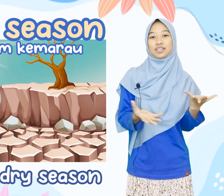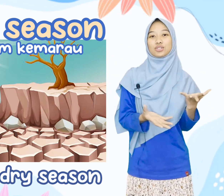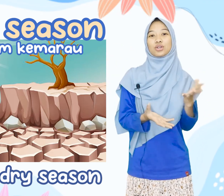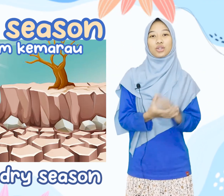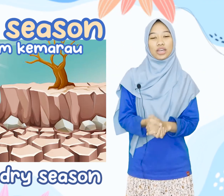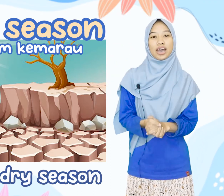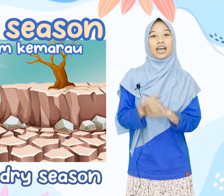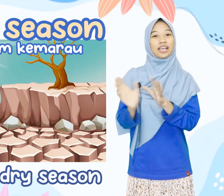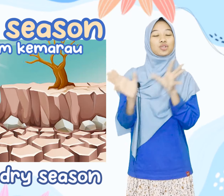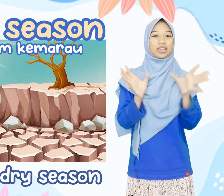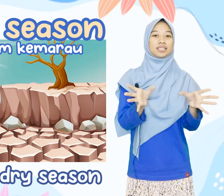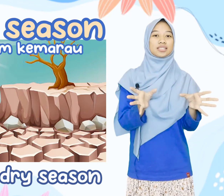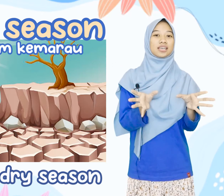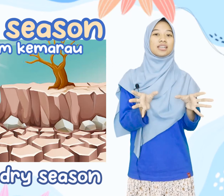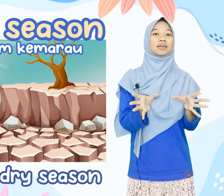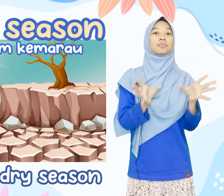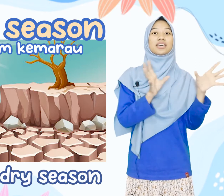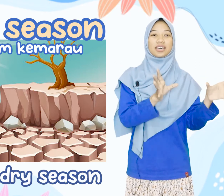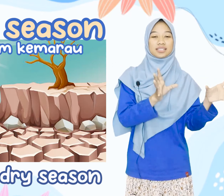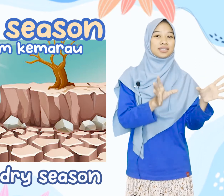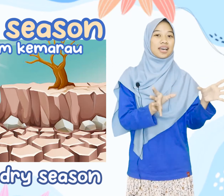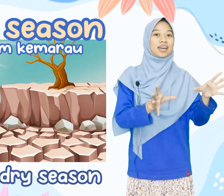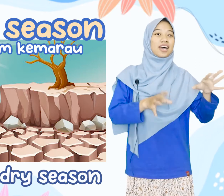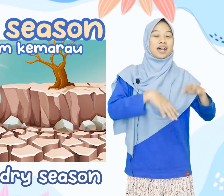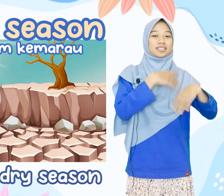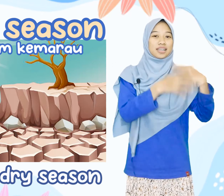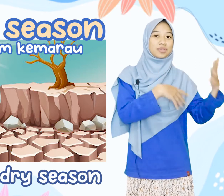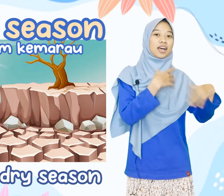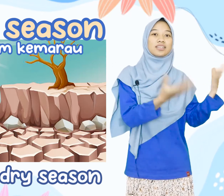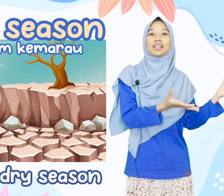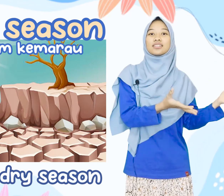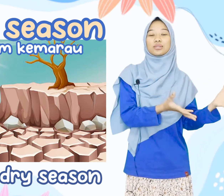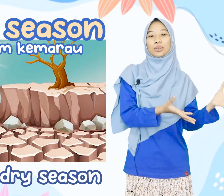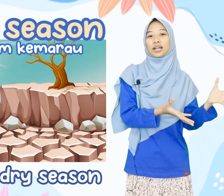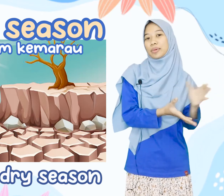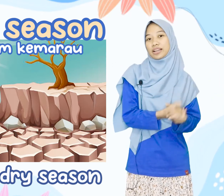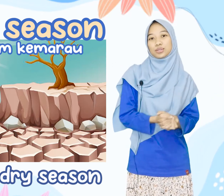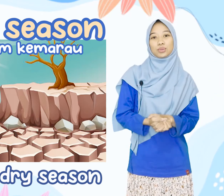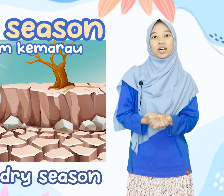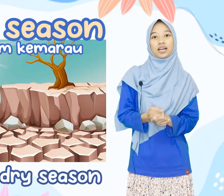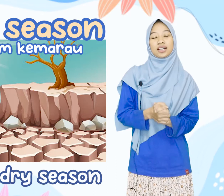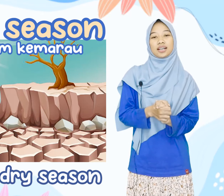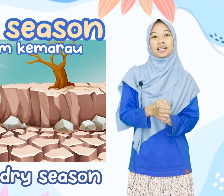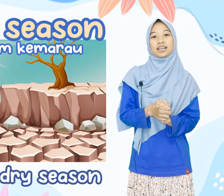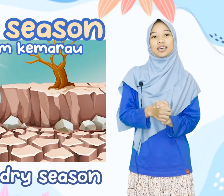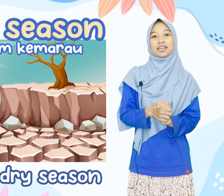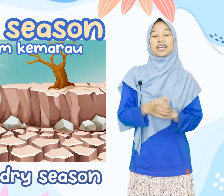itu contoh ya. I like dry season because. Nah, alasannya bisa kalian jelasin tuh kenapa kalian suka.